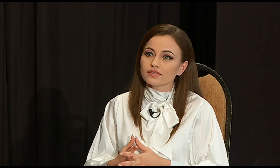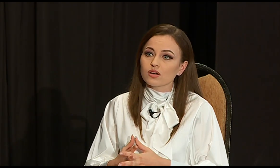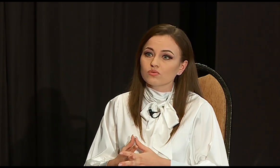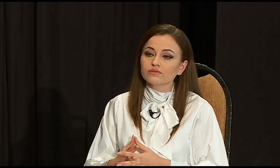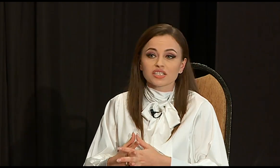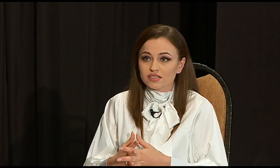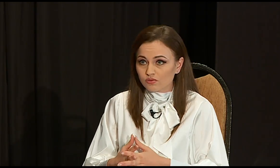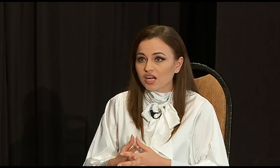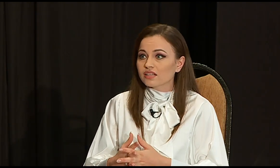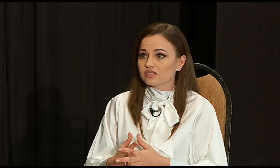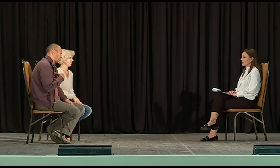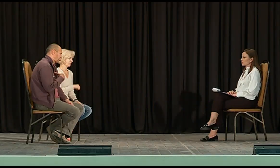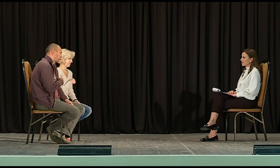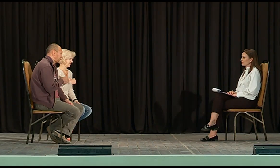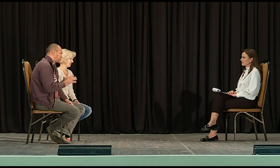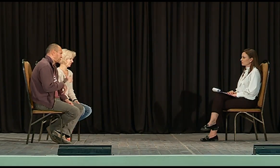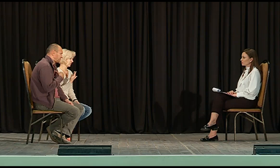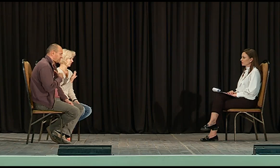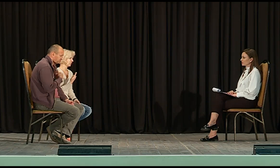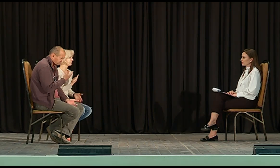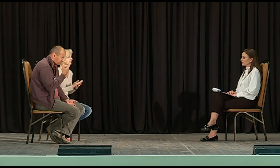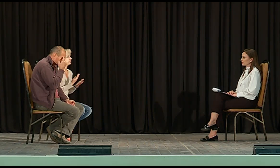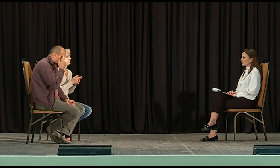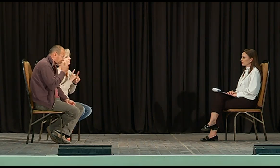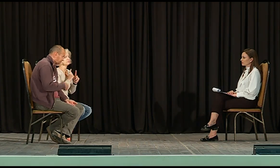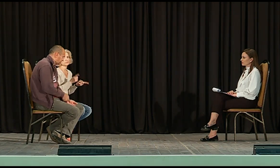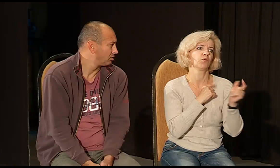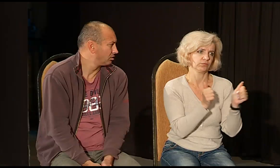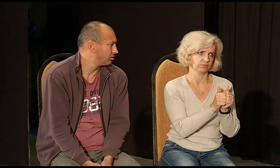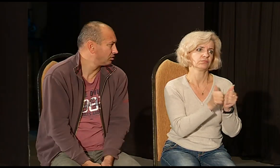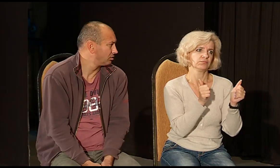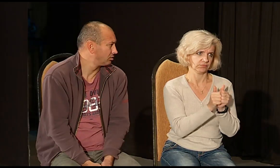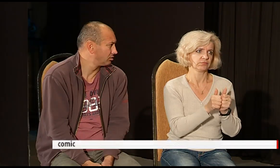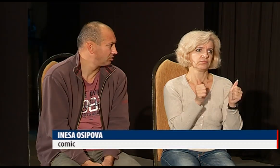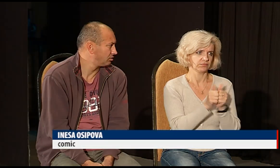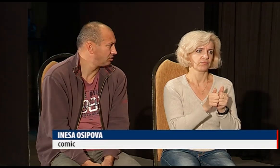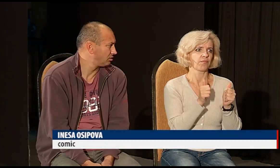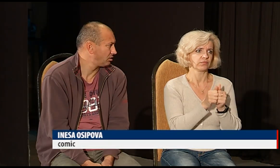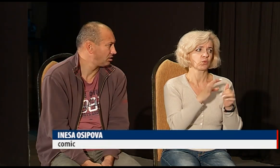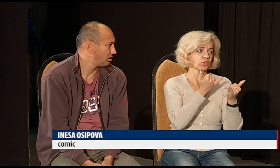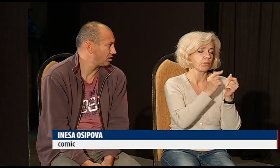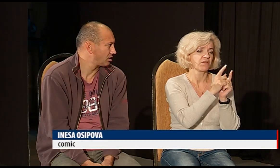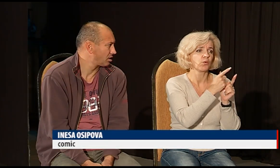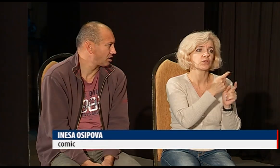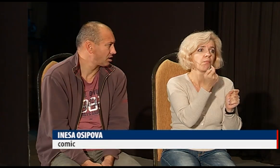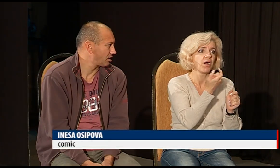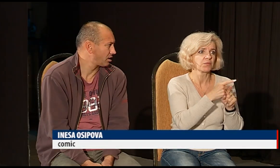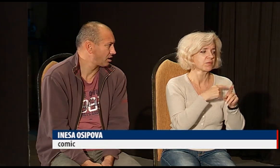sau vă descurcați singuri? Dacă este cazul, dacă ceva mai complicat,